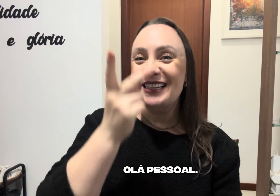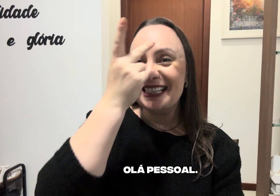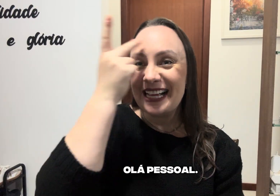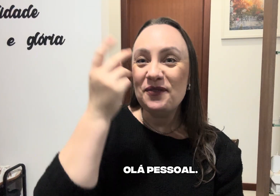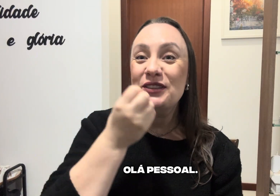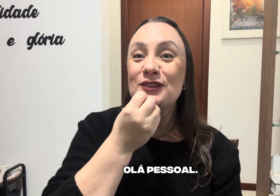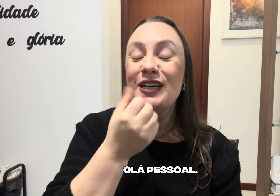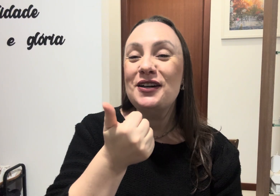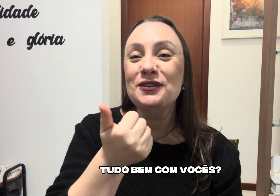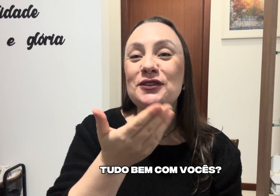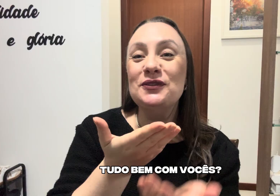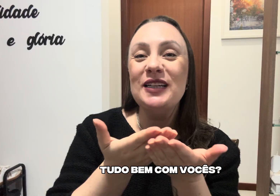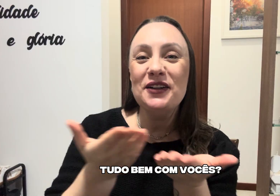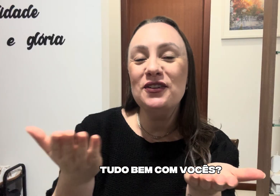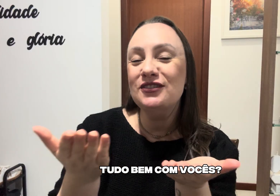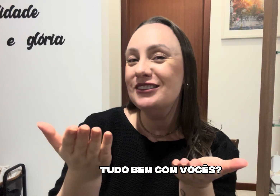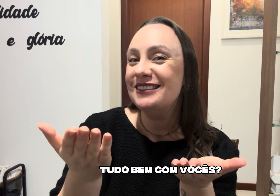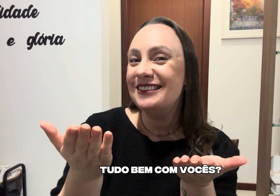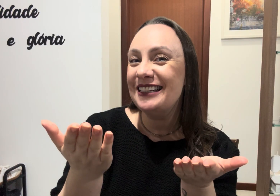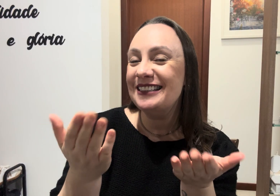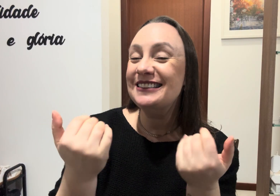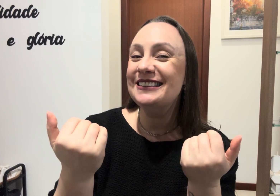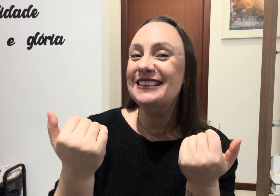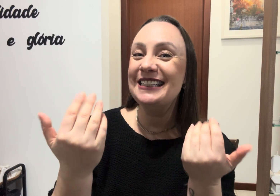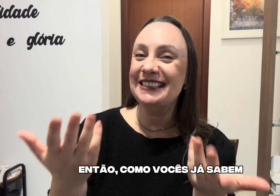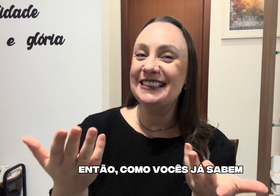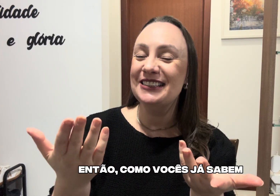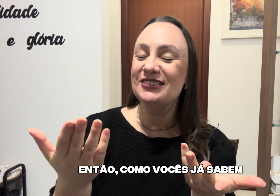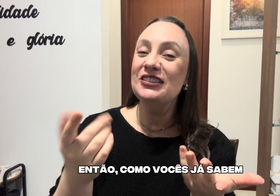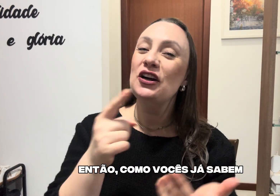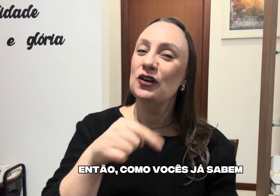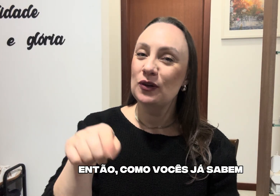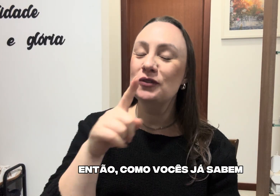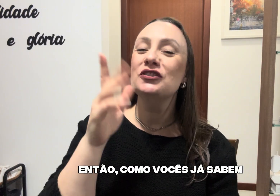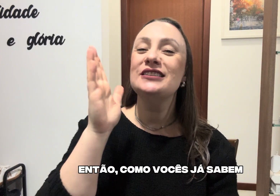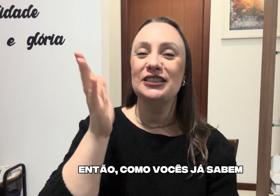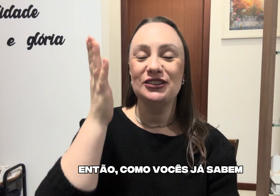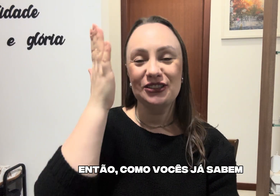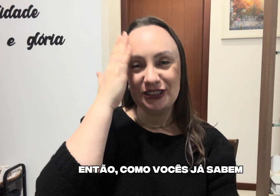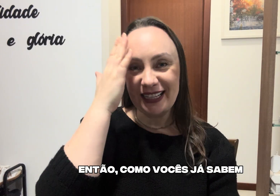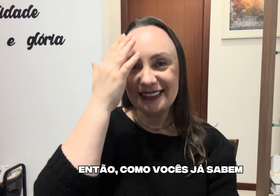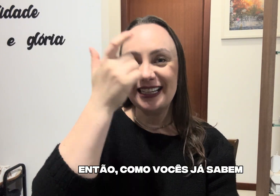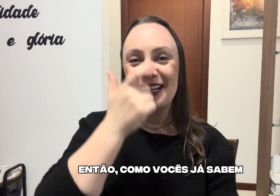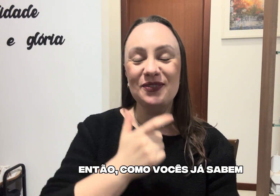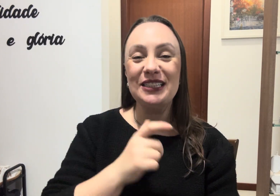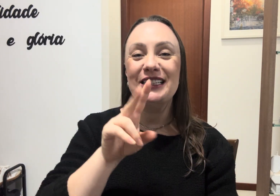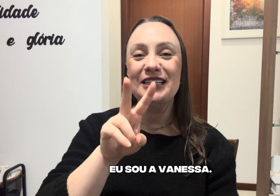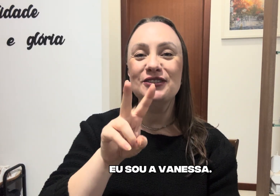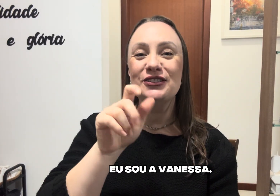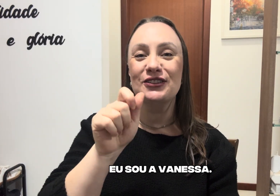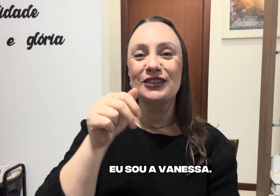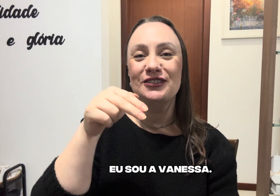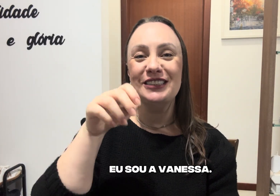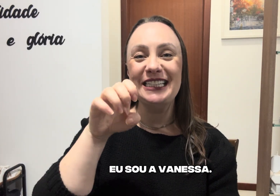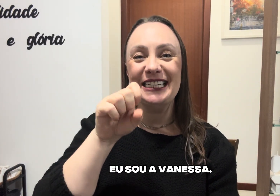Olá, pessoal, tudo bem com vocês? Então, como vocês já sabem, eu sou a